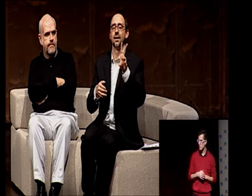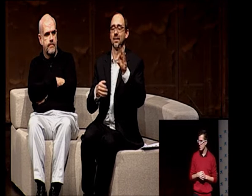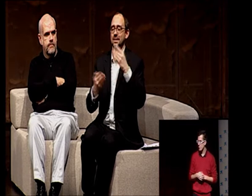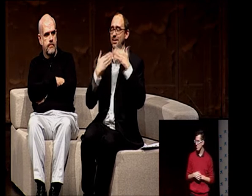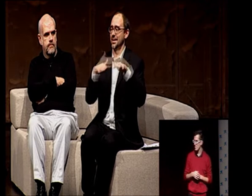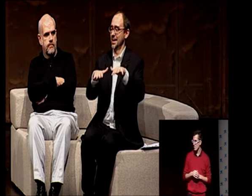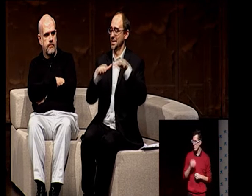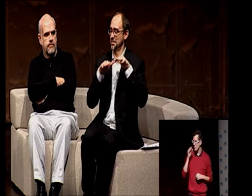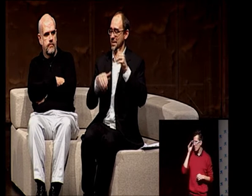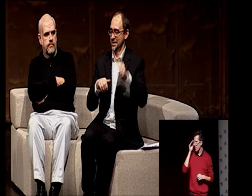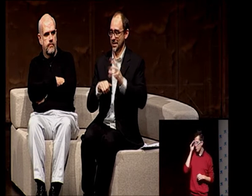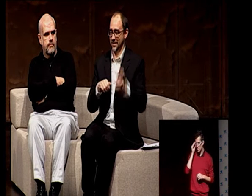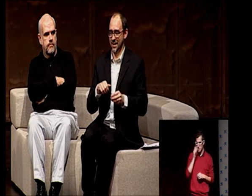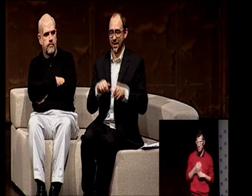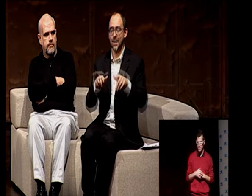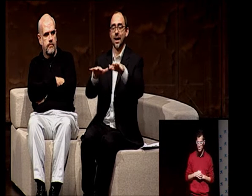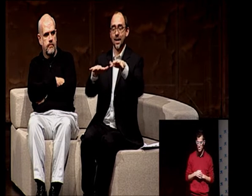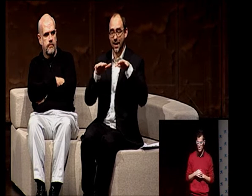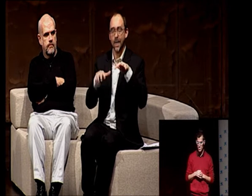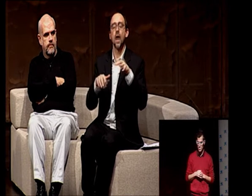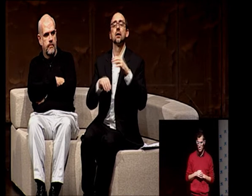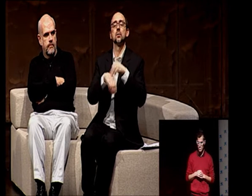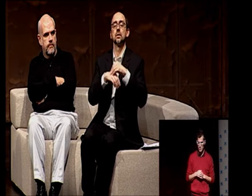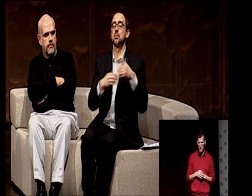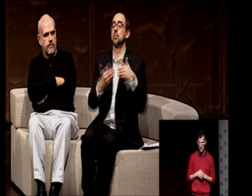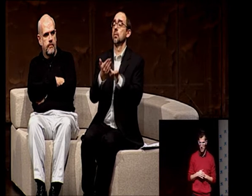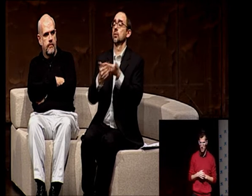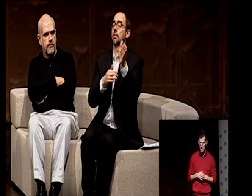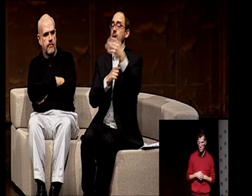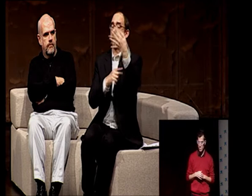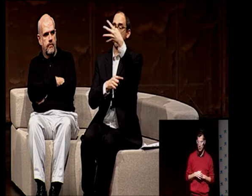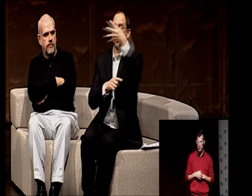no que me la quites a empezar no sabía